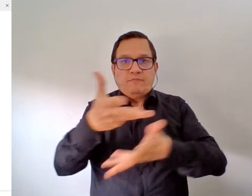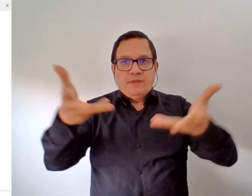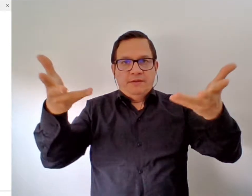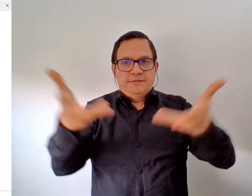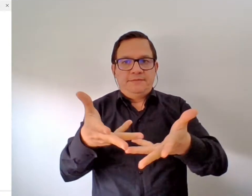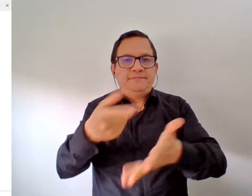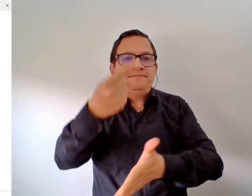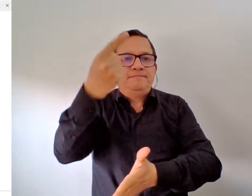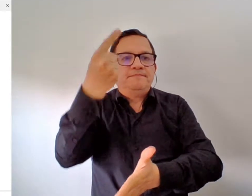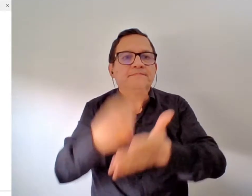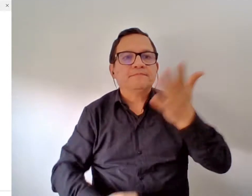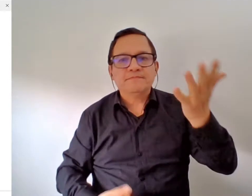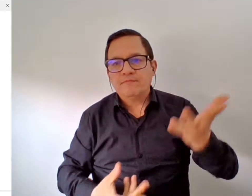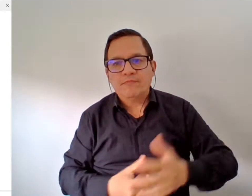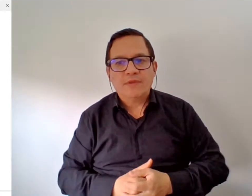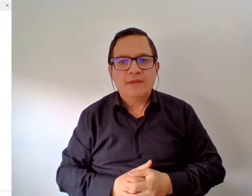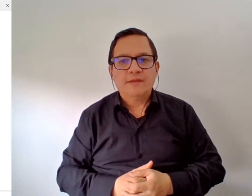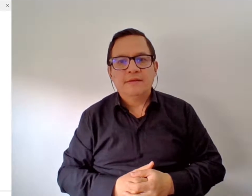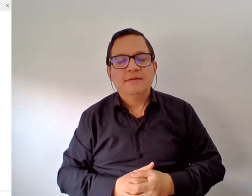Actividad colaborativa.